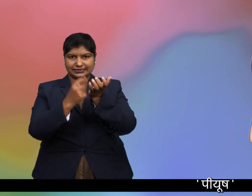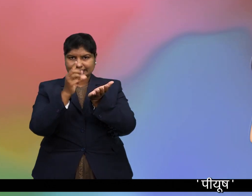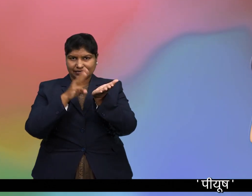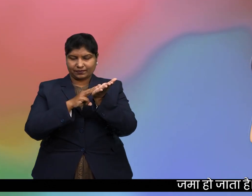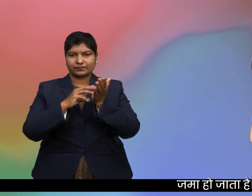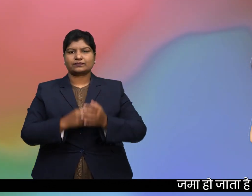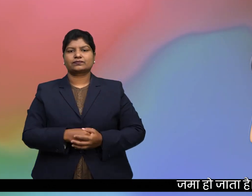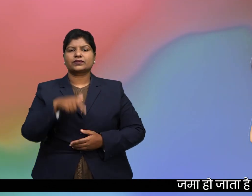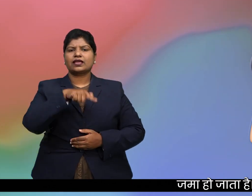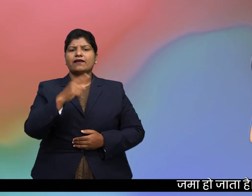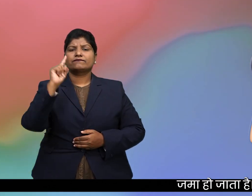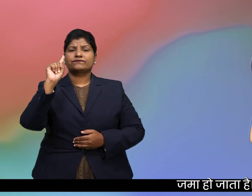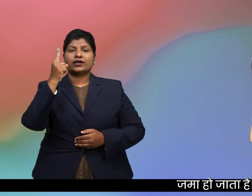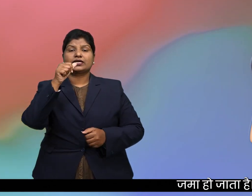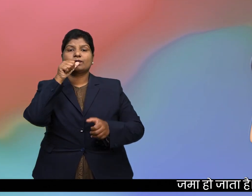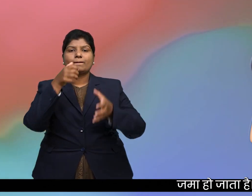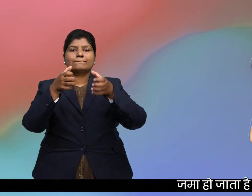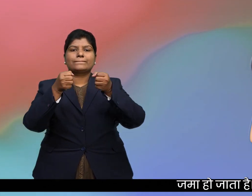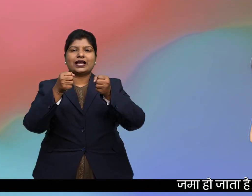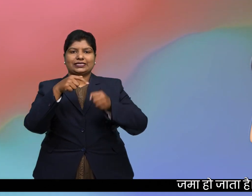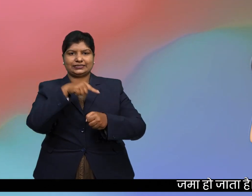पीयूष जमा हो जाता है।